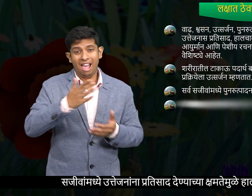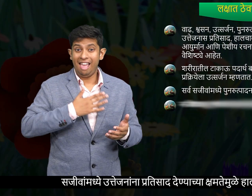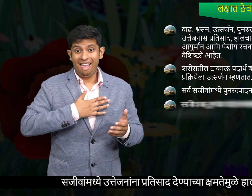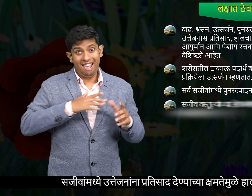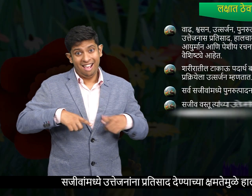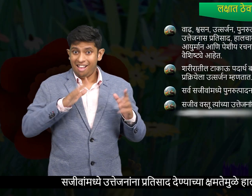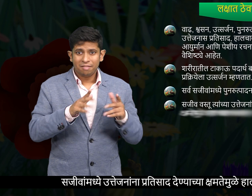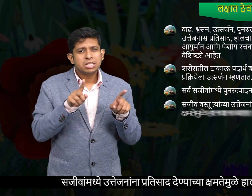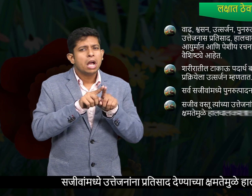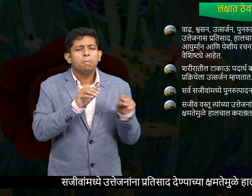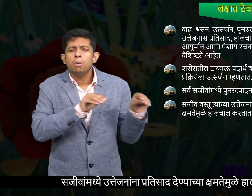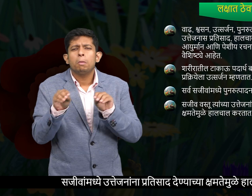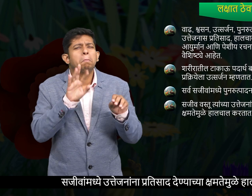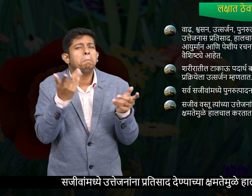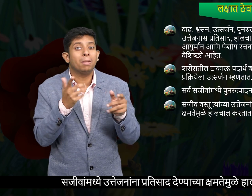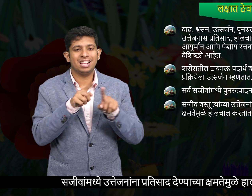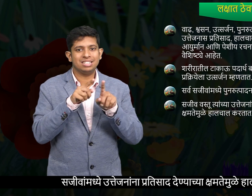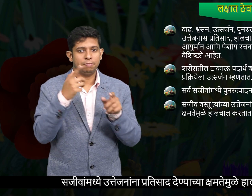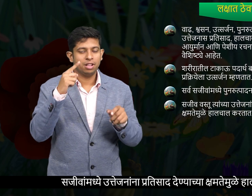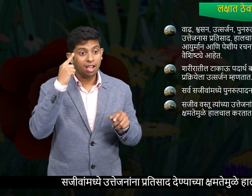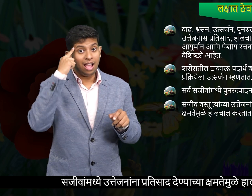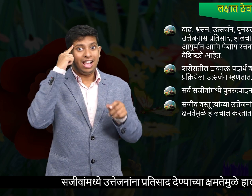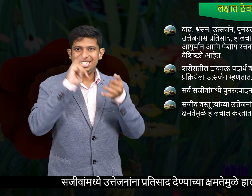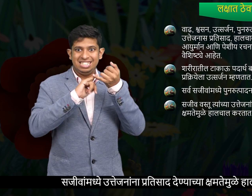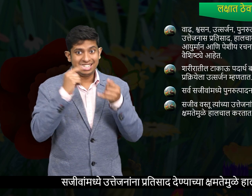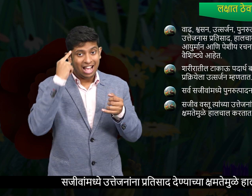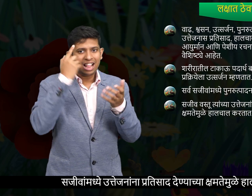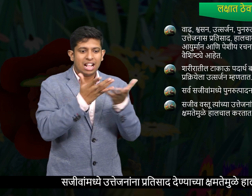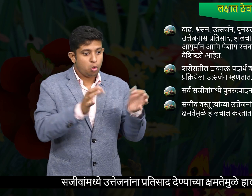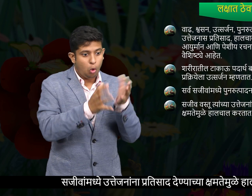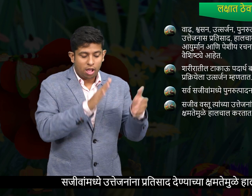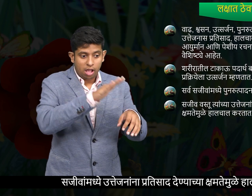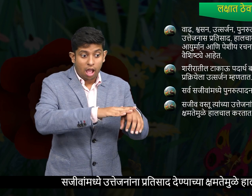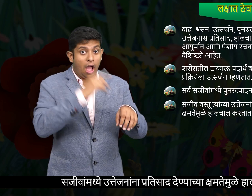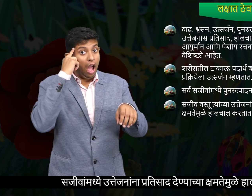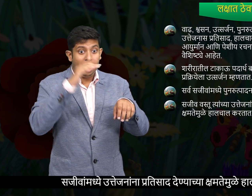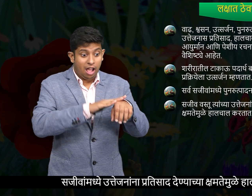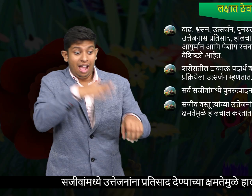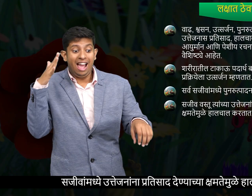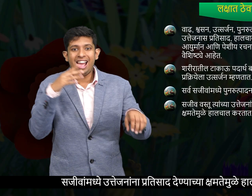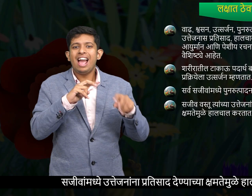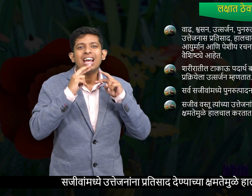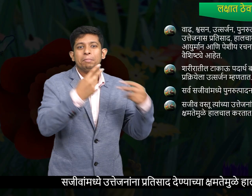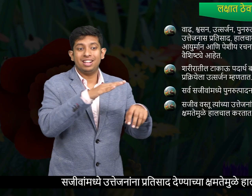सजीवांमध्ये उत्तेजनांना प्रतिसाद देण्याच्या क्षमतेमुळे हालचाल होते.